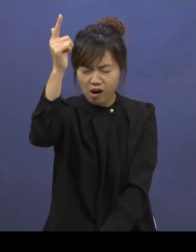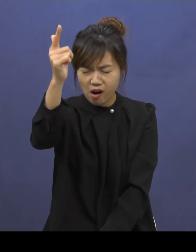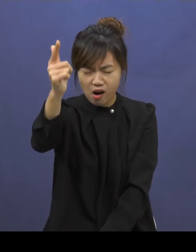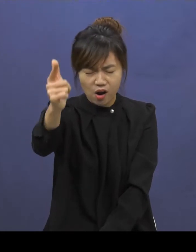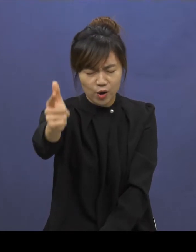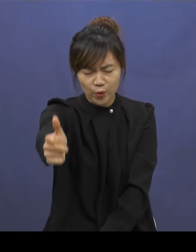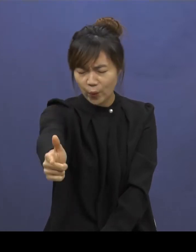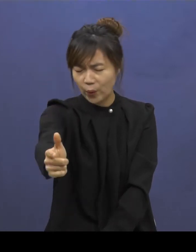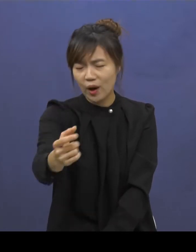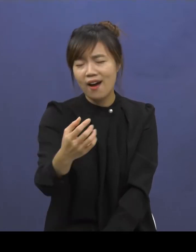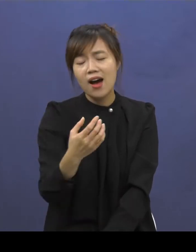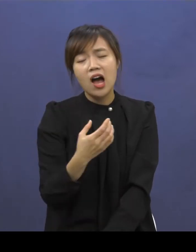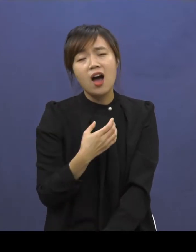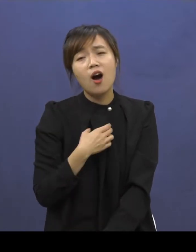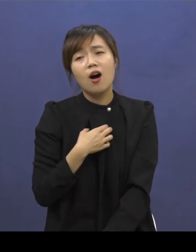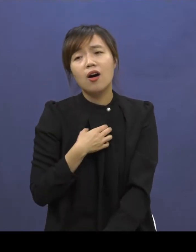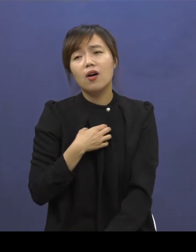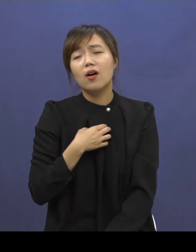멀고